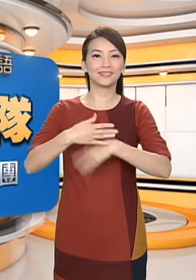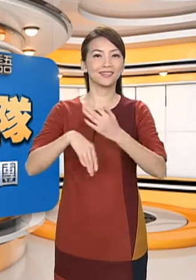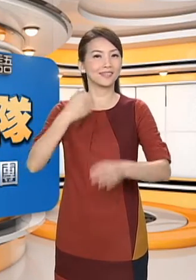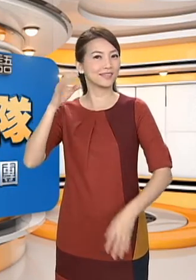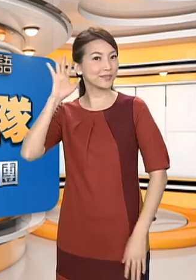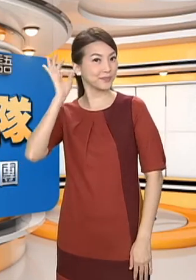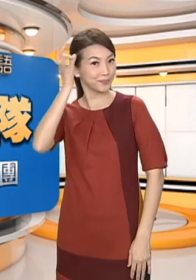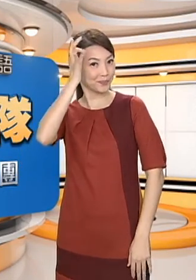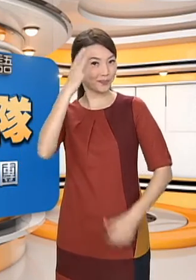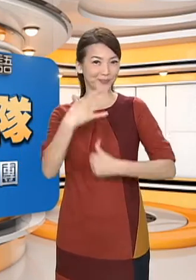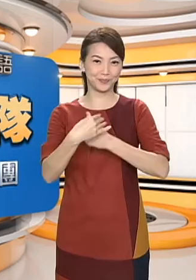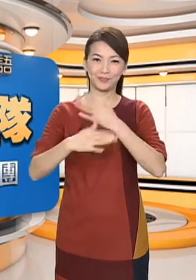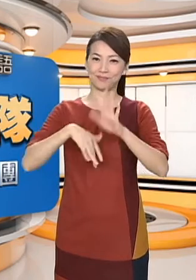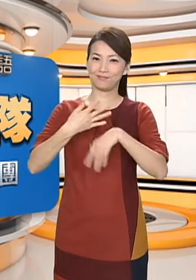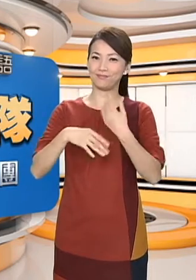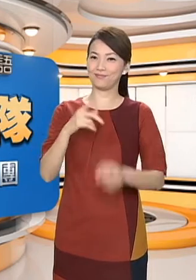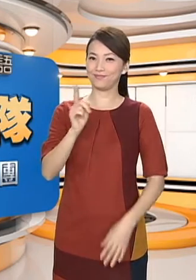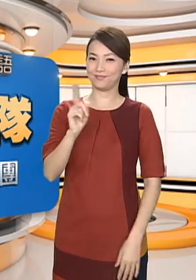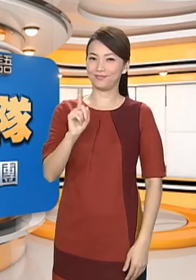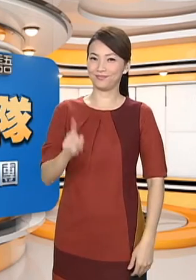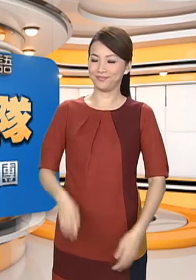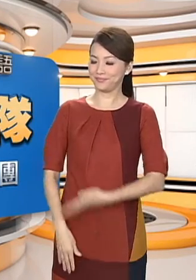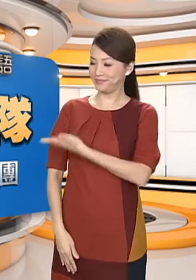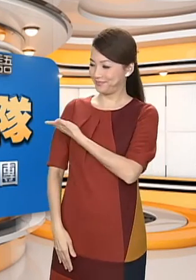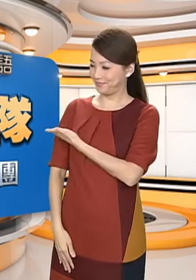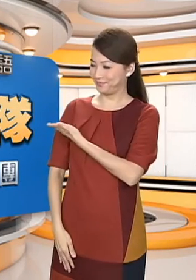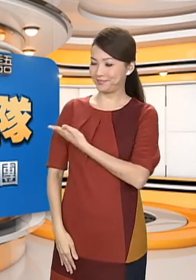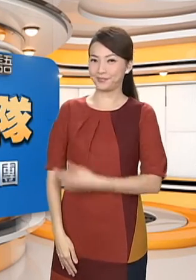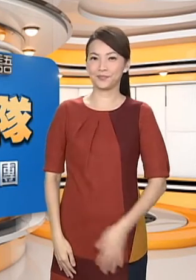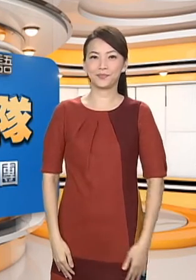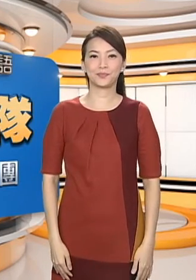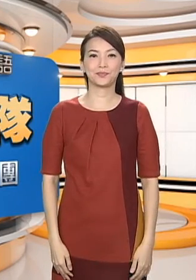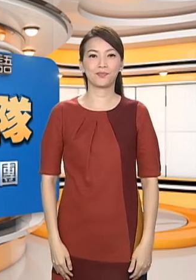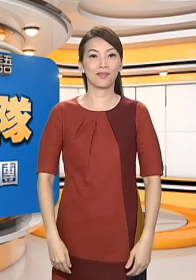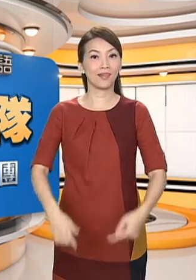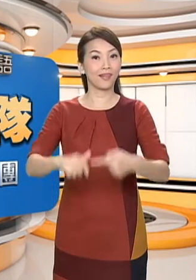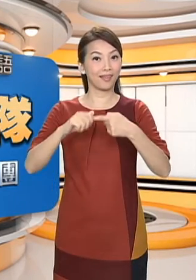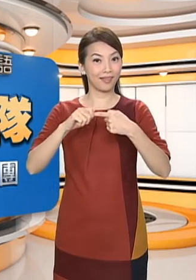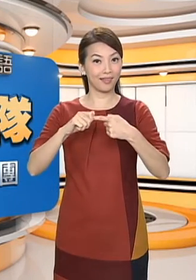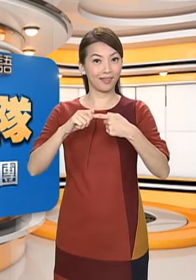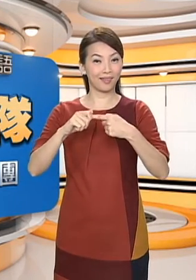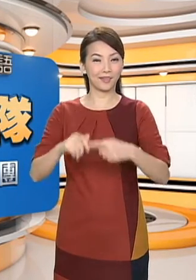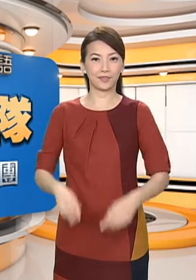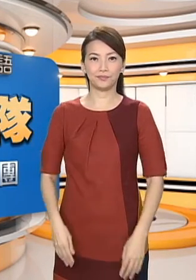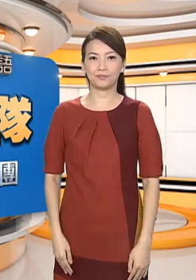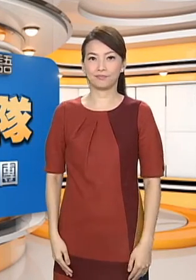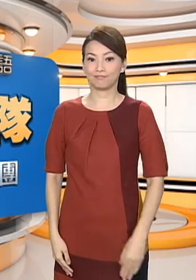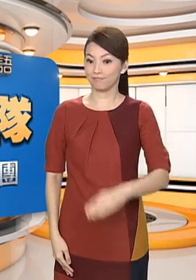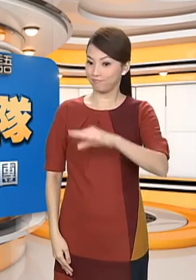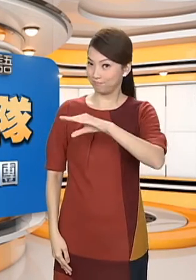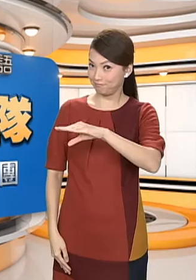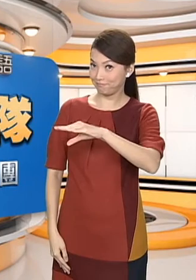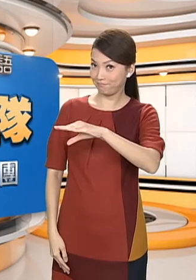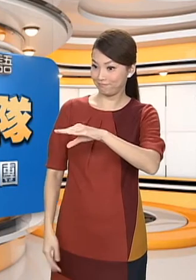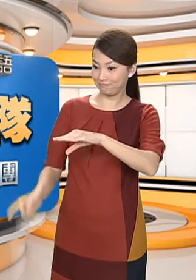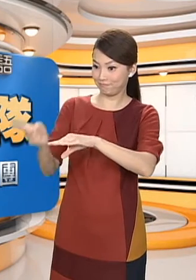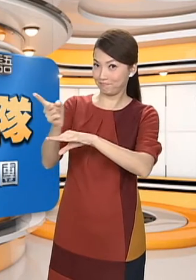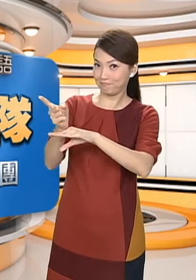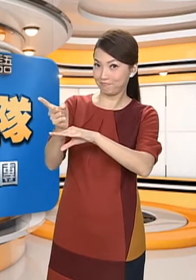今天的手语新闻通，我们来学学消防队要怎么比呢？您可以比车子上面有水管，这表示